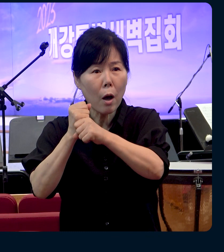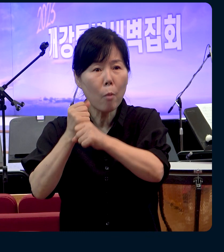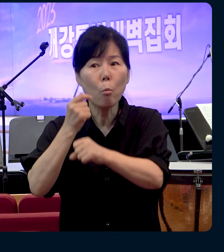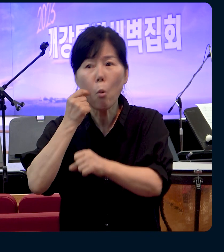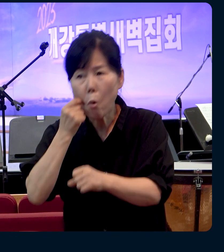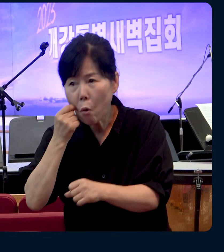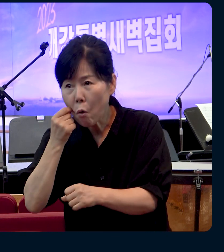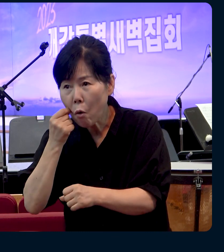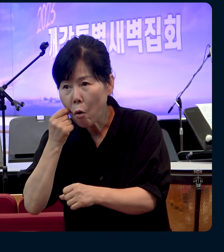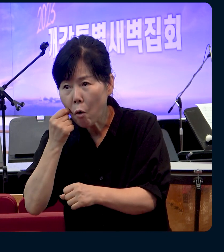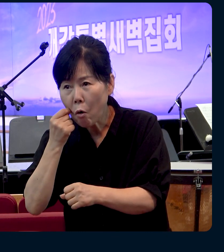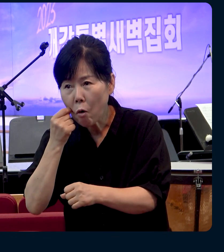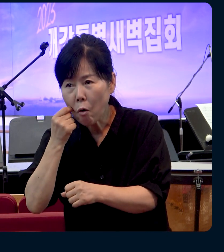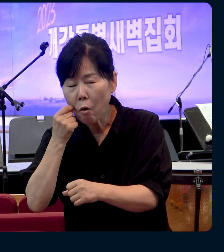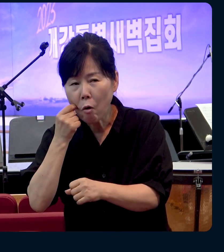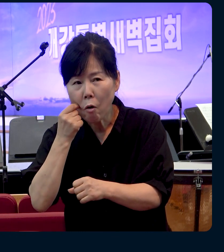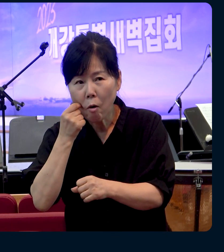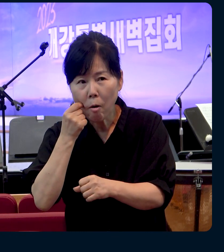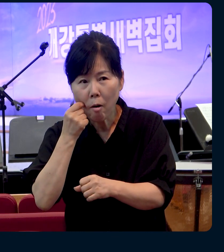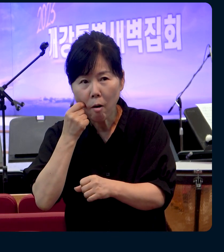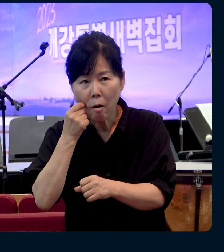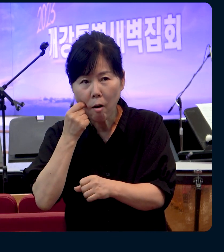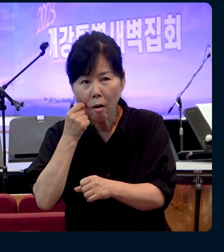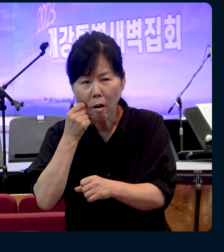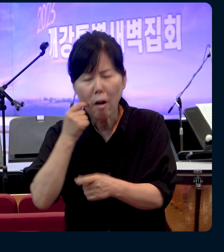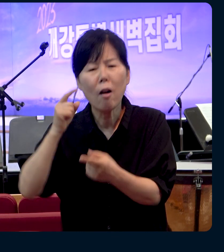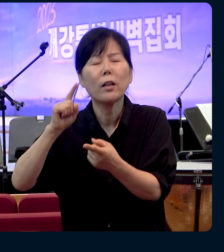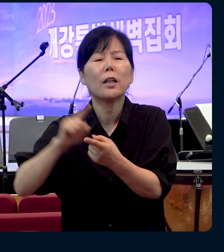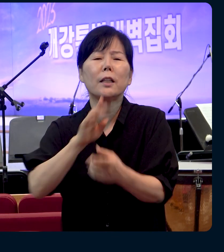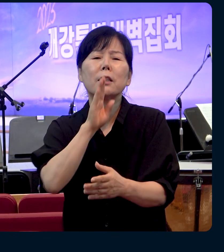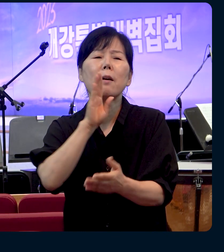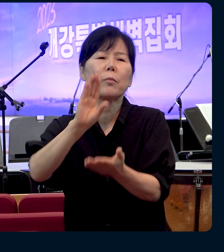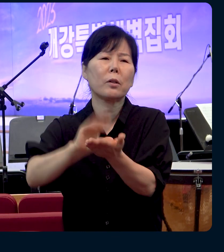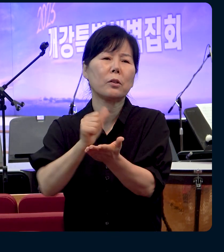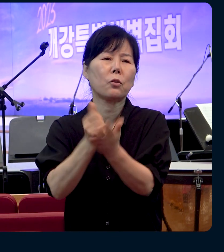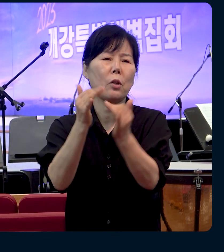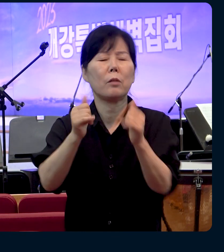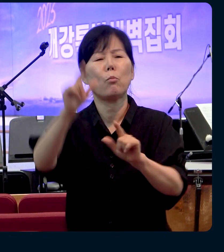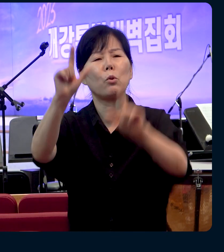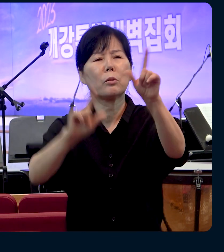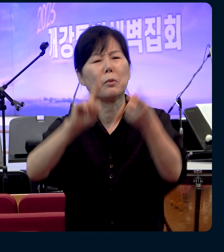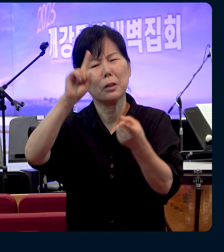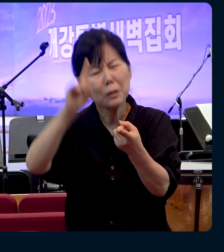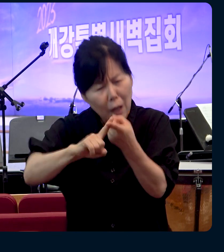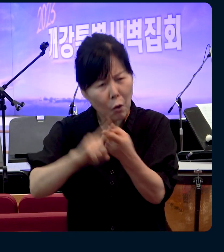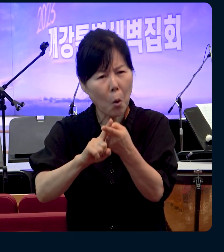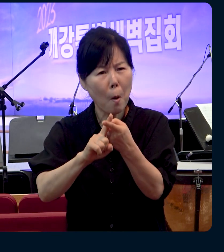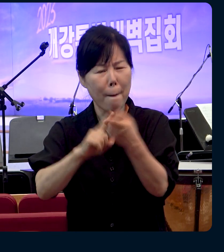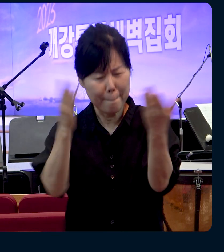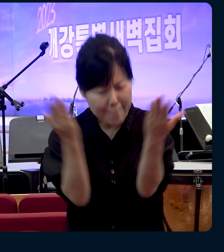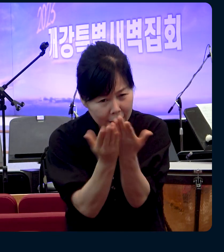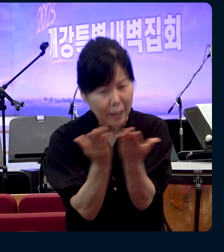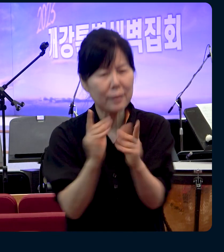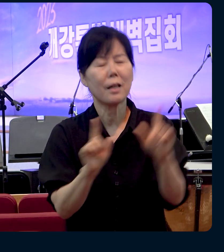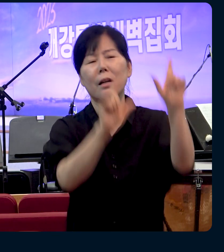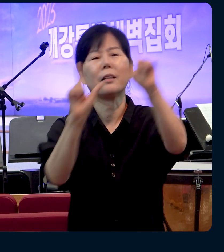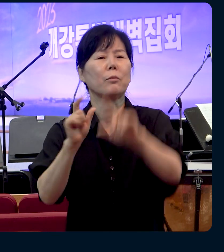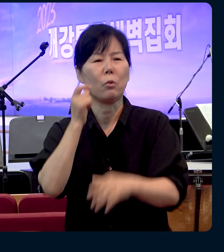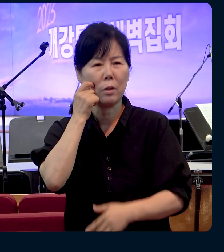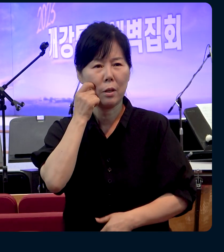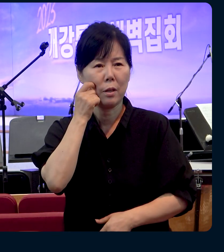있으면요, 우리가 그렇게 살 수가 없어요. 우리가 그렇게 살아야 하는데, 우리가 참된